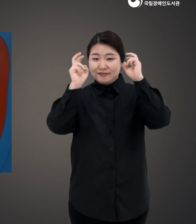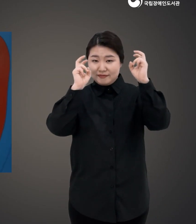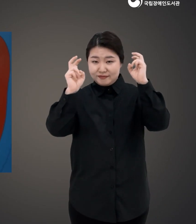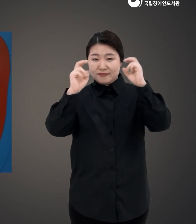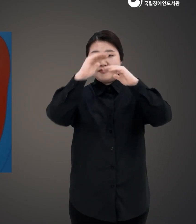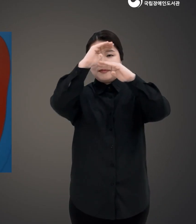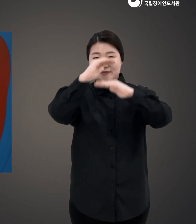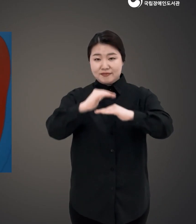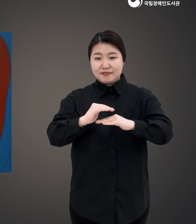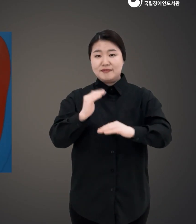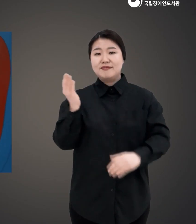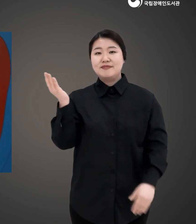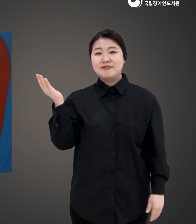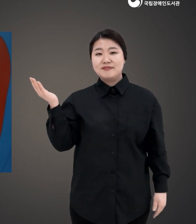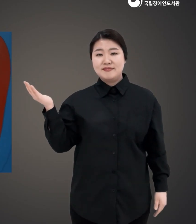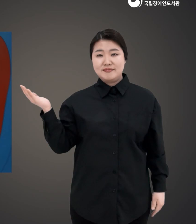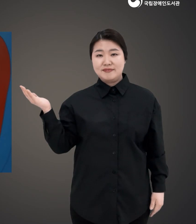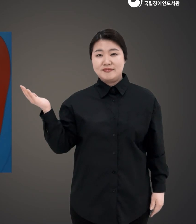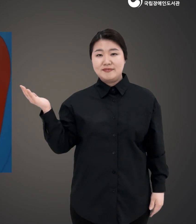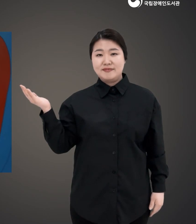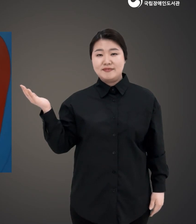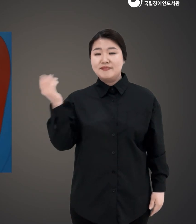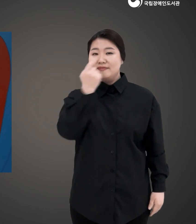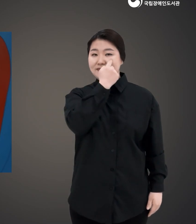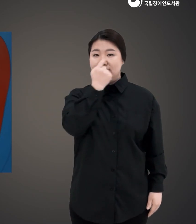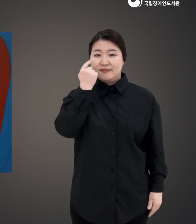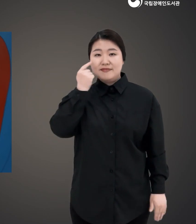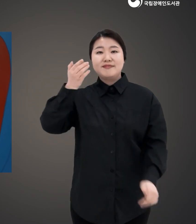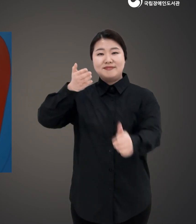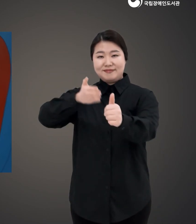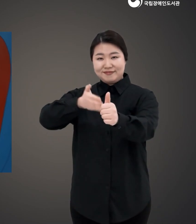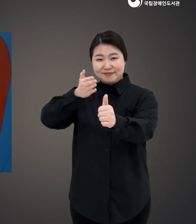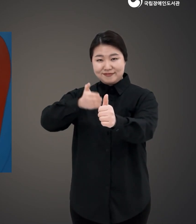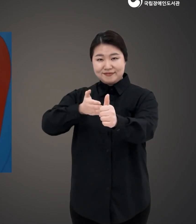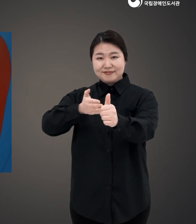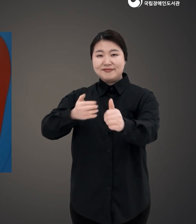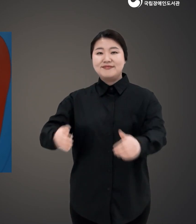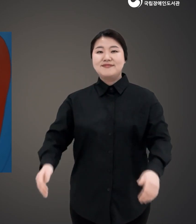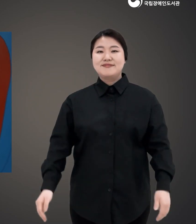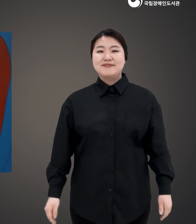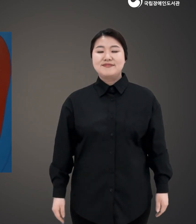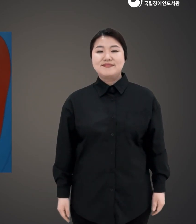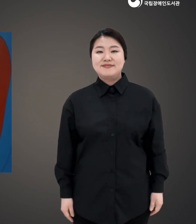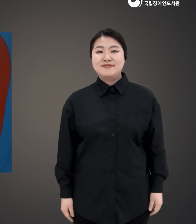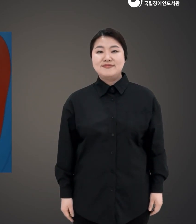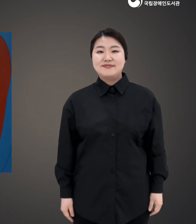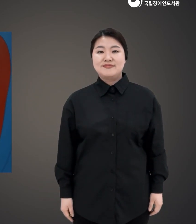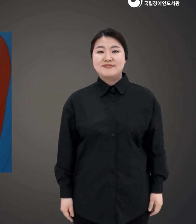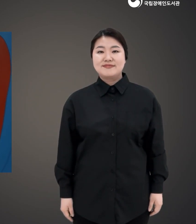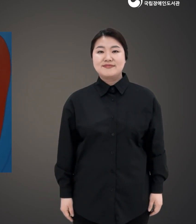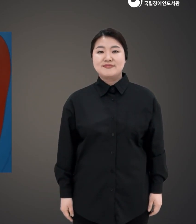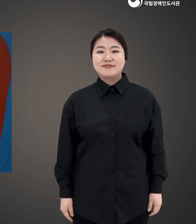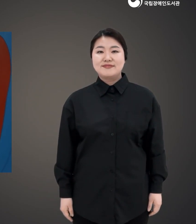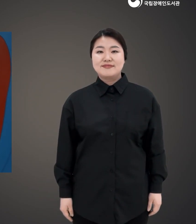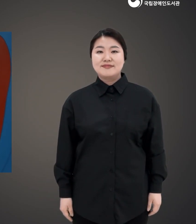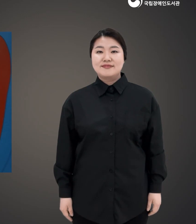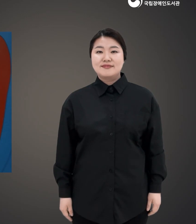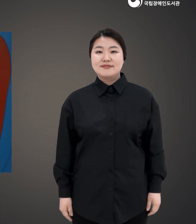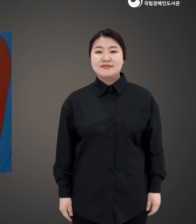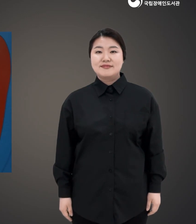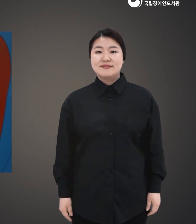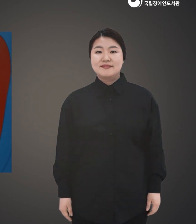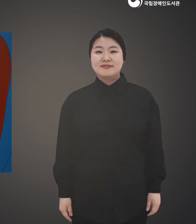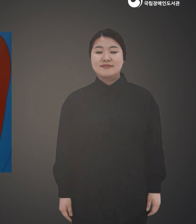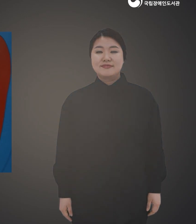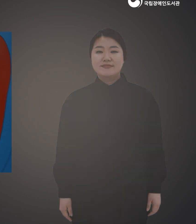집중하라. 저자 양창정, 왕샤오단. 출판사 미디어숲.